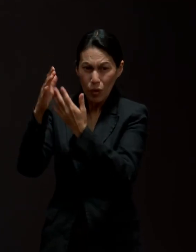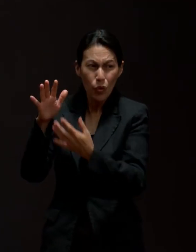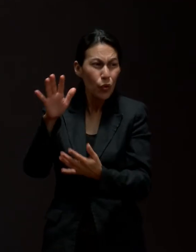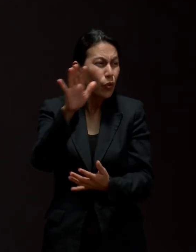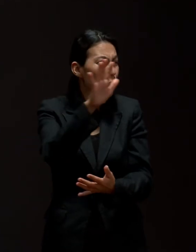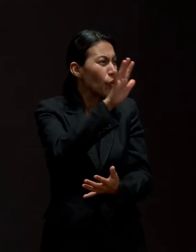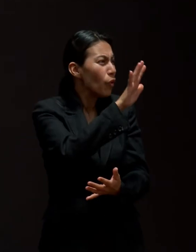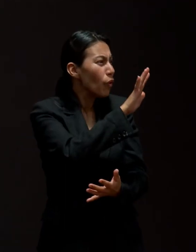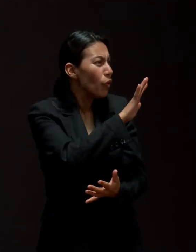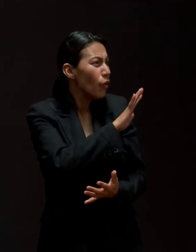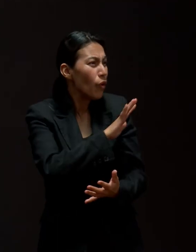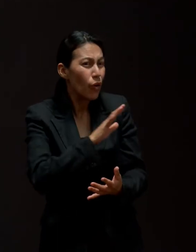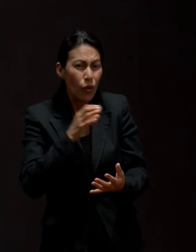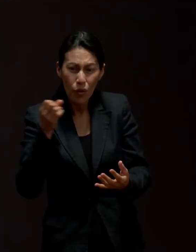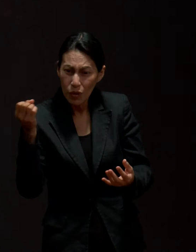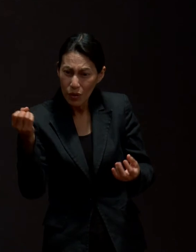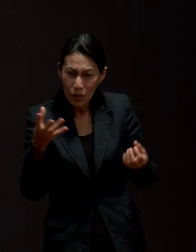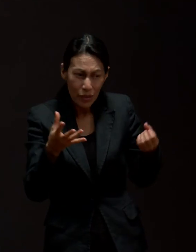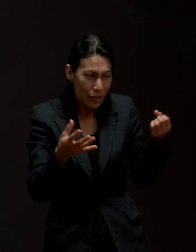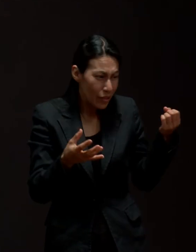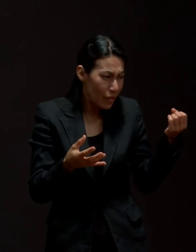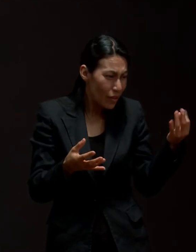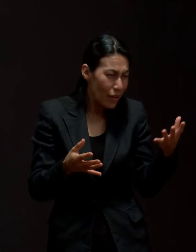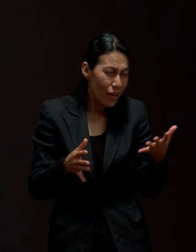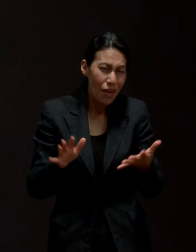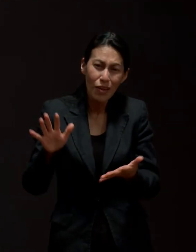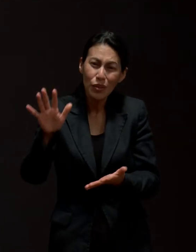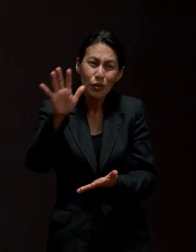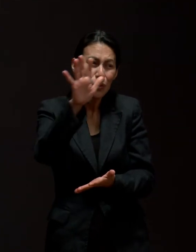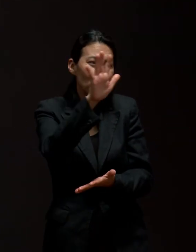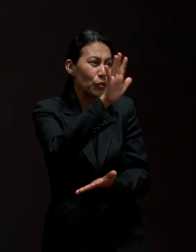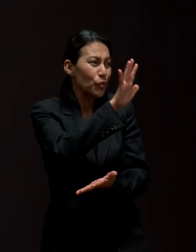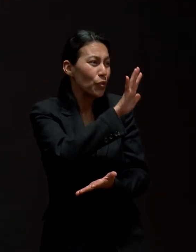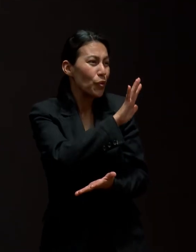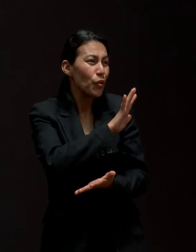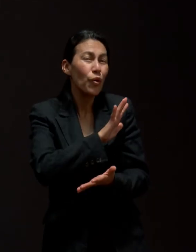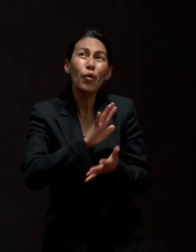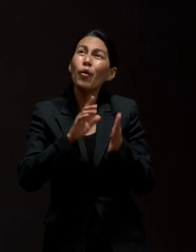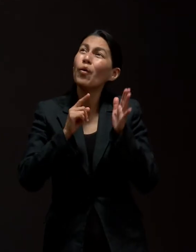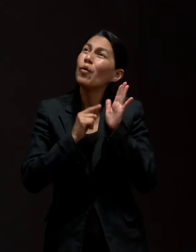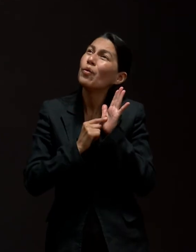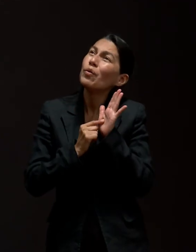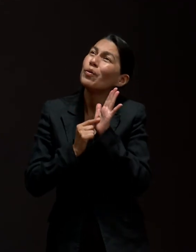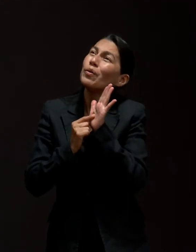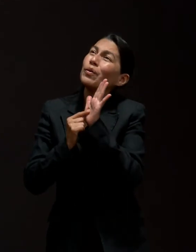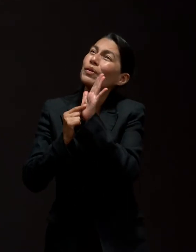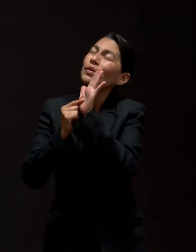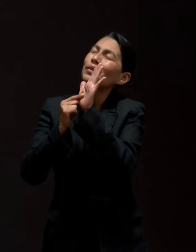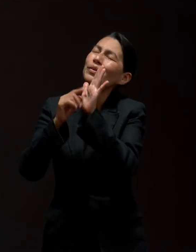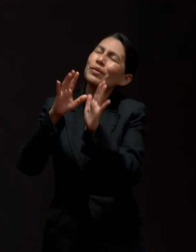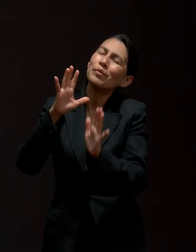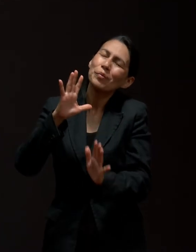rincón de la creación evoca tu